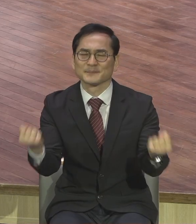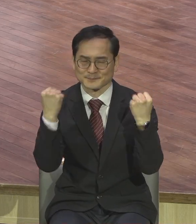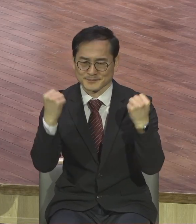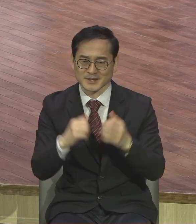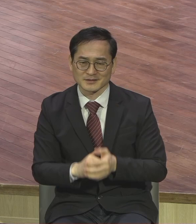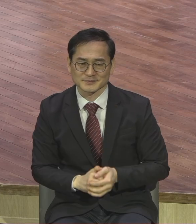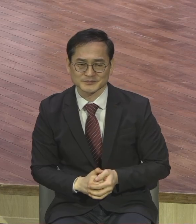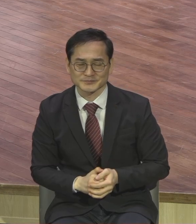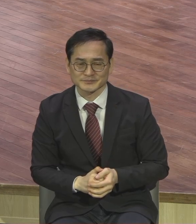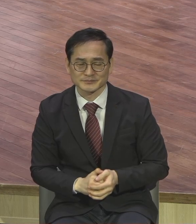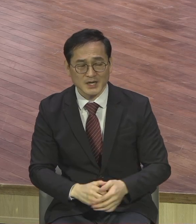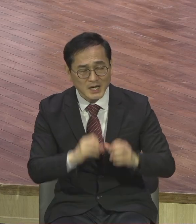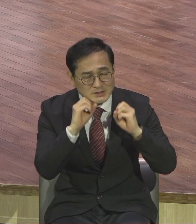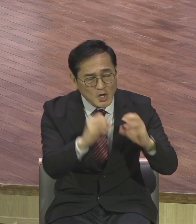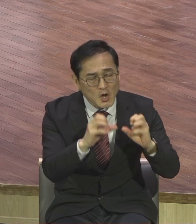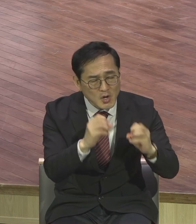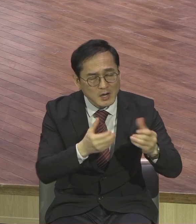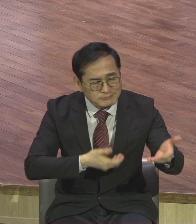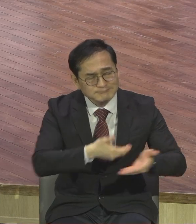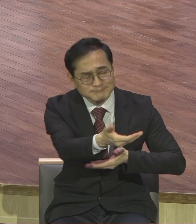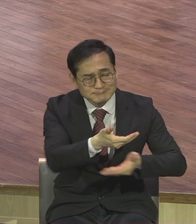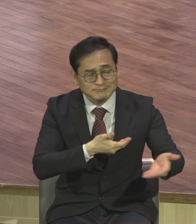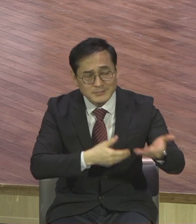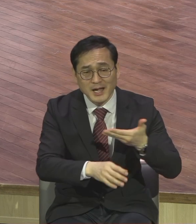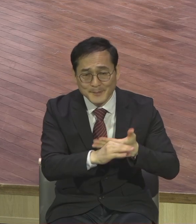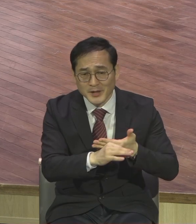전하고 나누어 줄수록